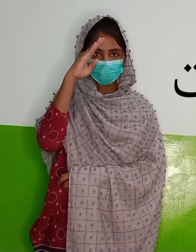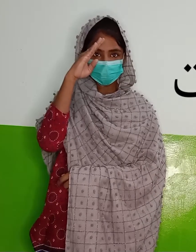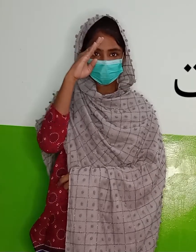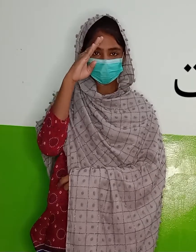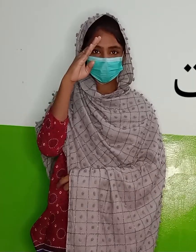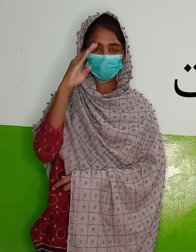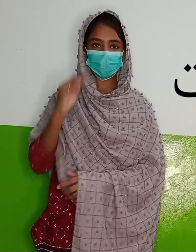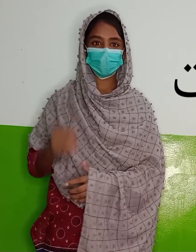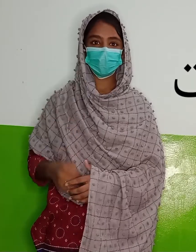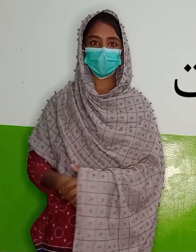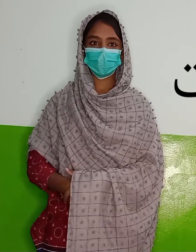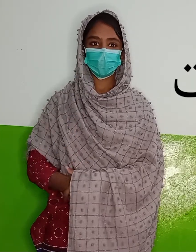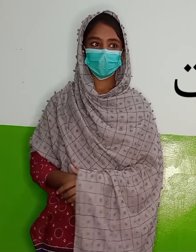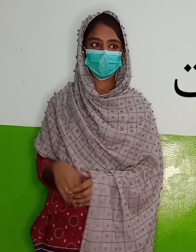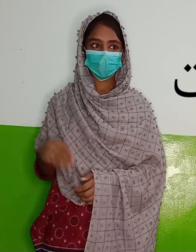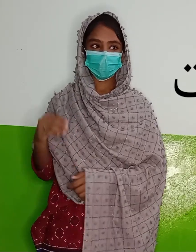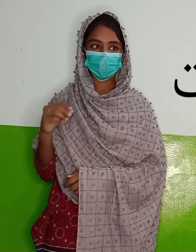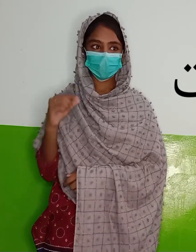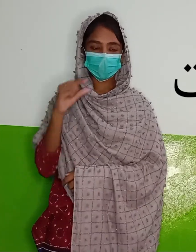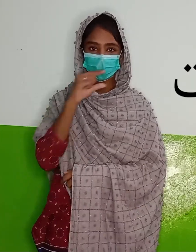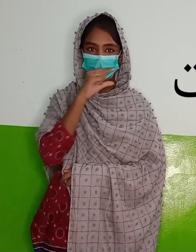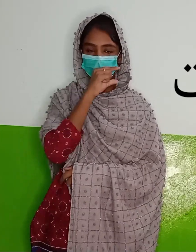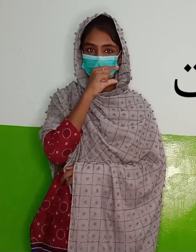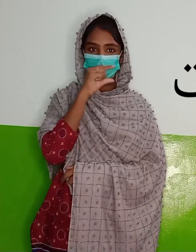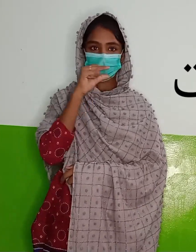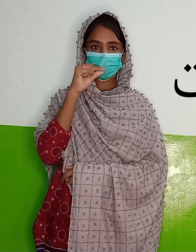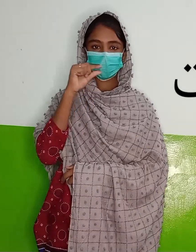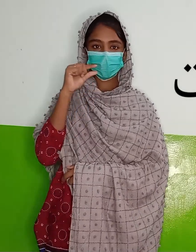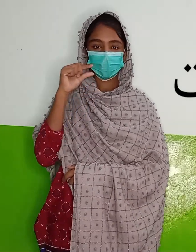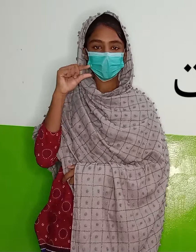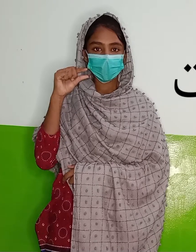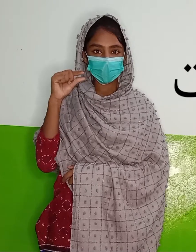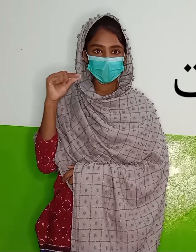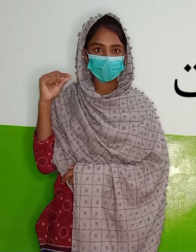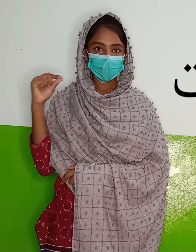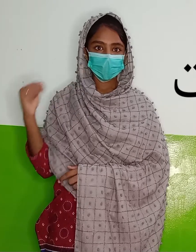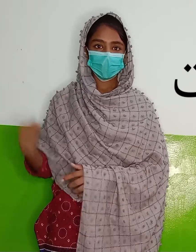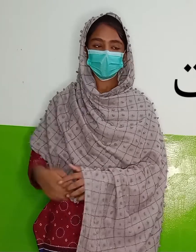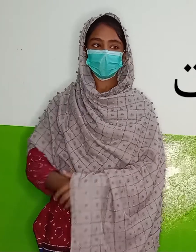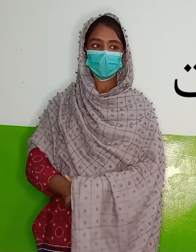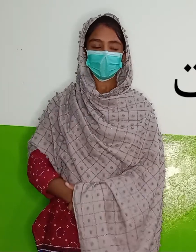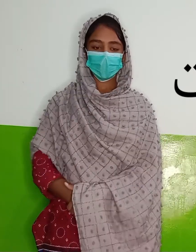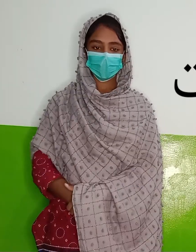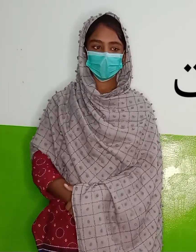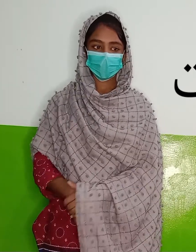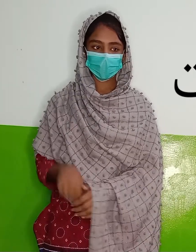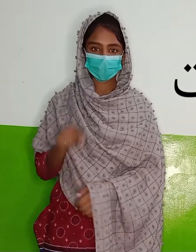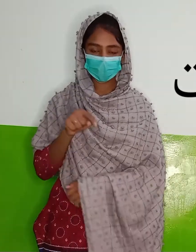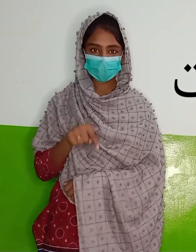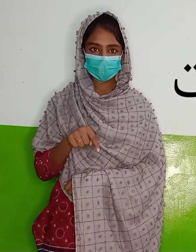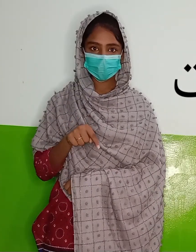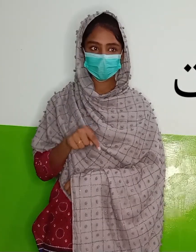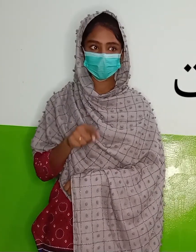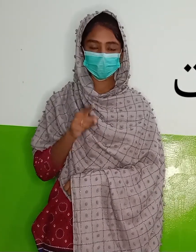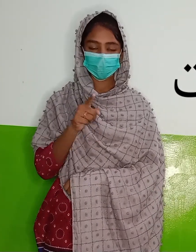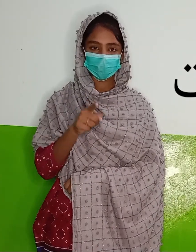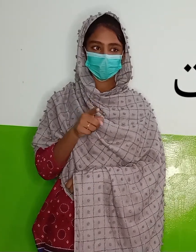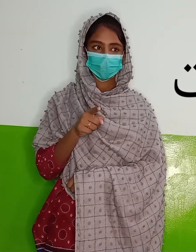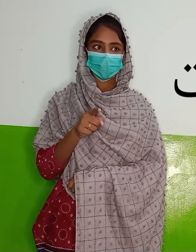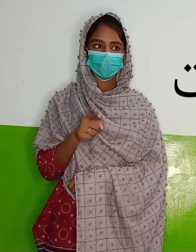السلام علیکم جی. بسم اللہ الرحمن الرحیم. آج آپ کو